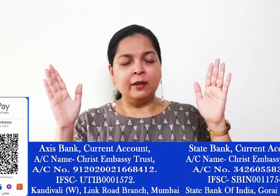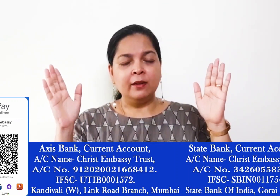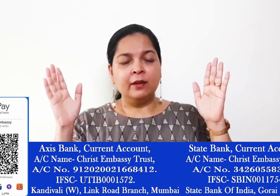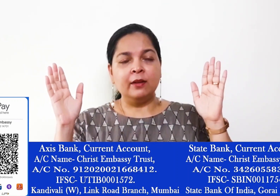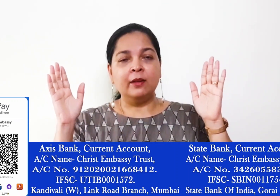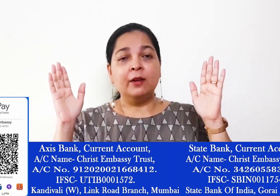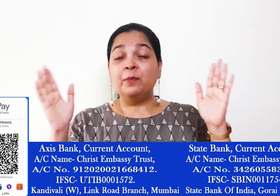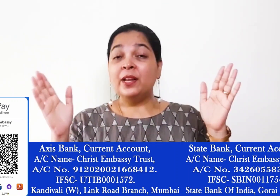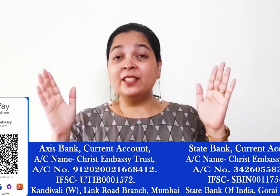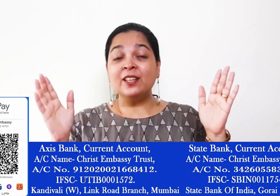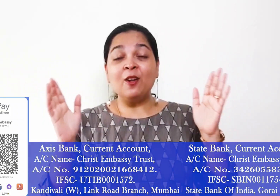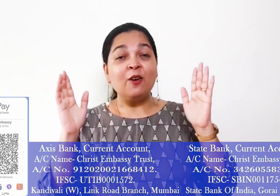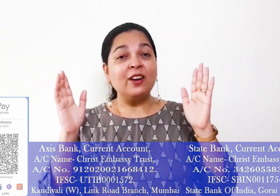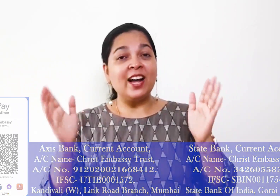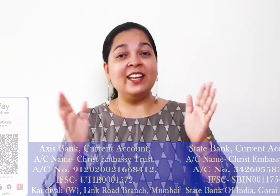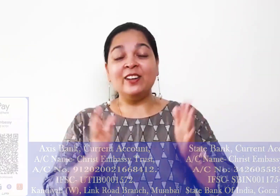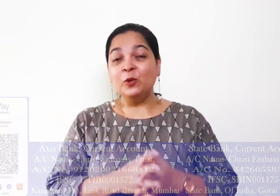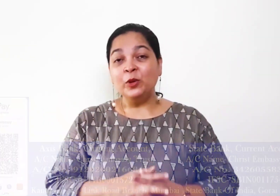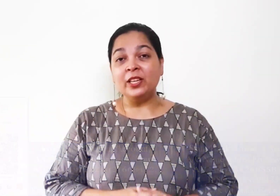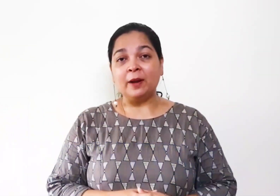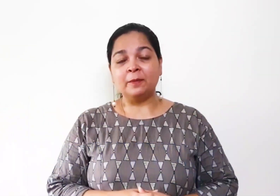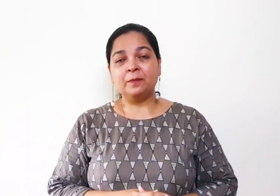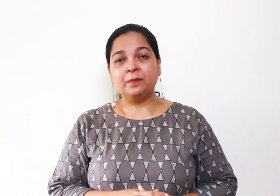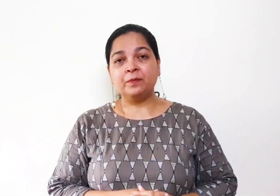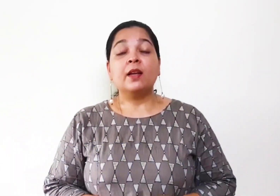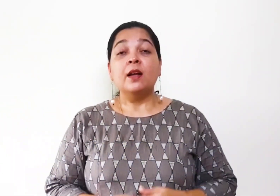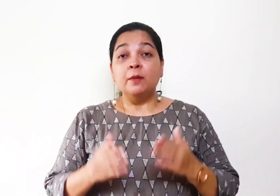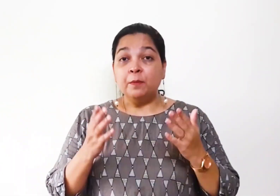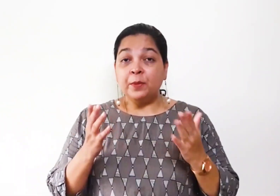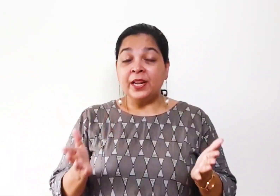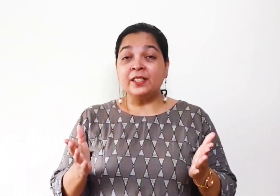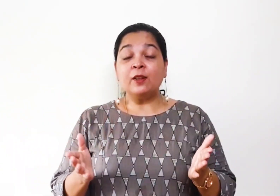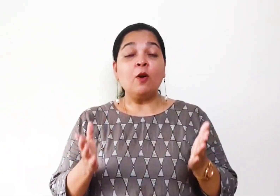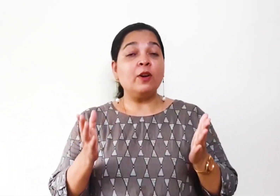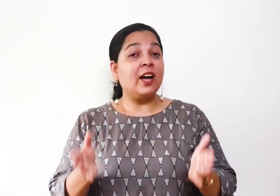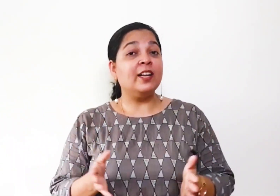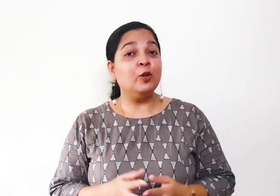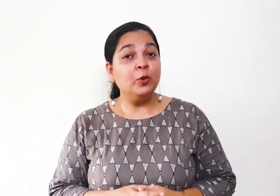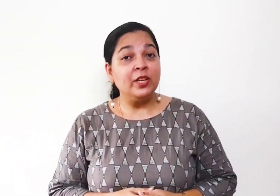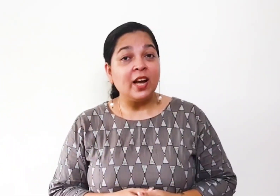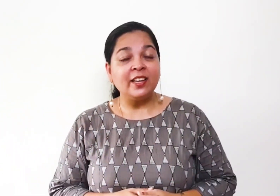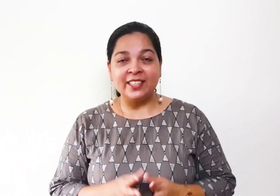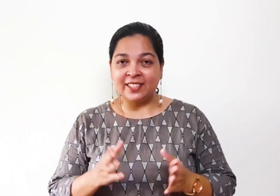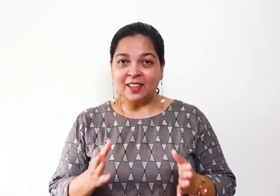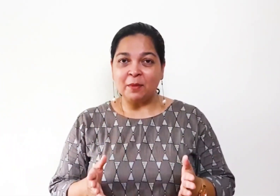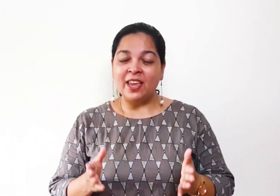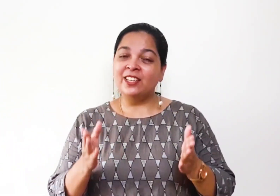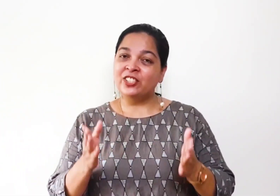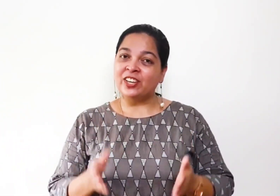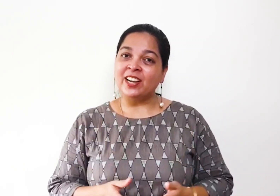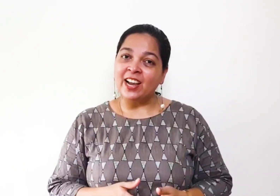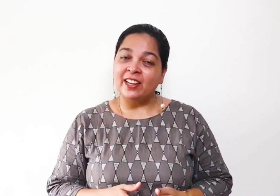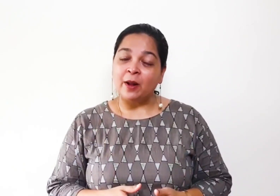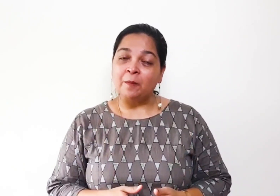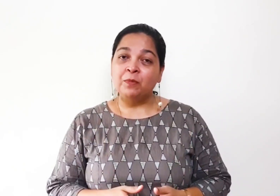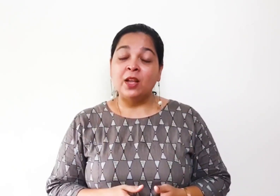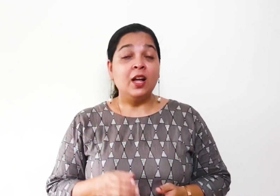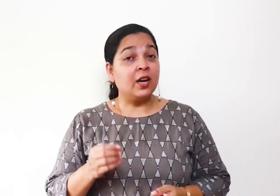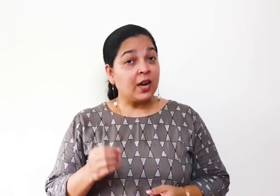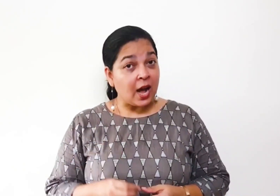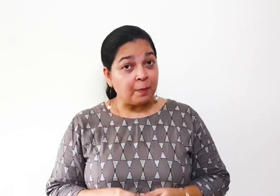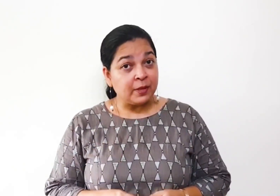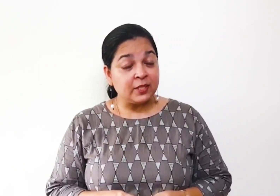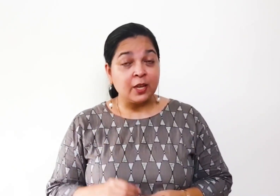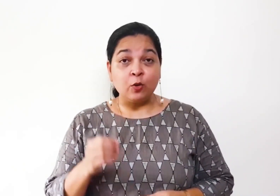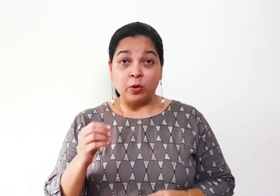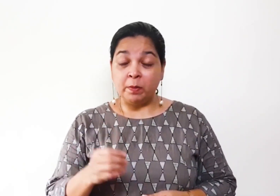आमेन। प्रेज द लॉर्ड, हालेलुया, प्रेज द लॉर्ड, हालेलुया। ये समय है चंगाई का।